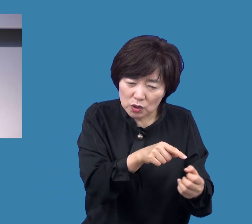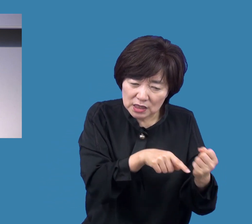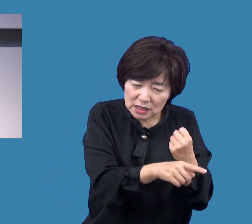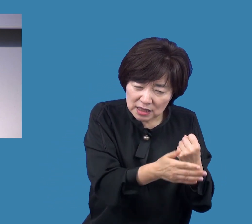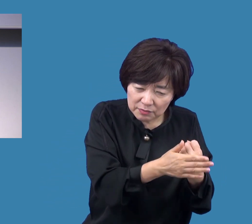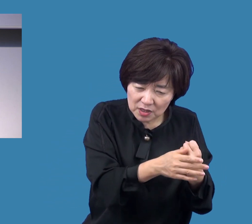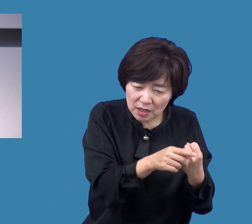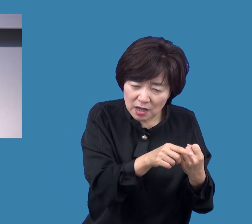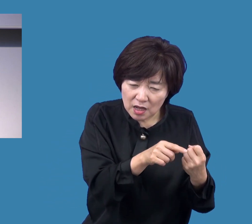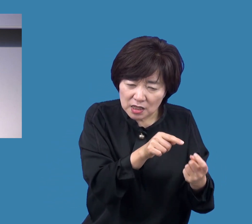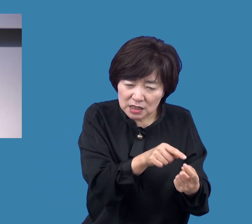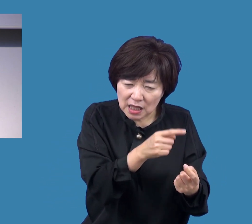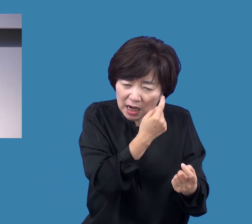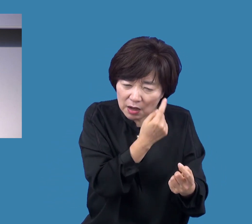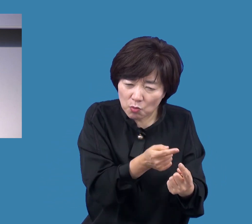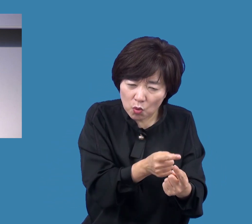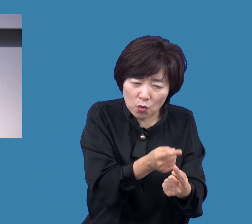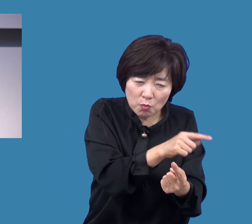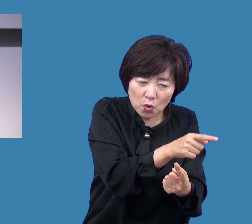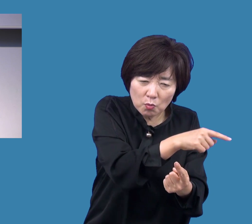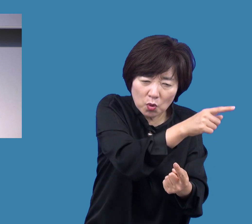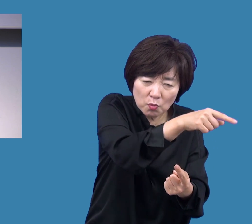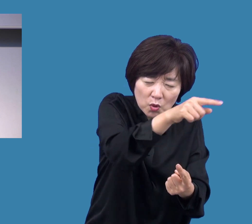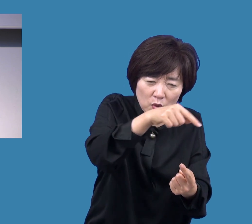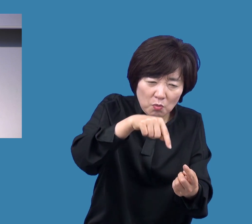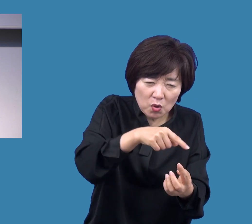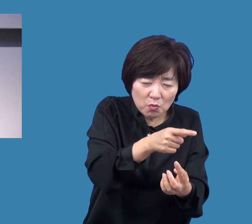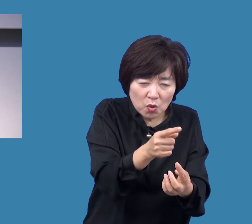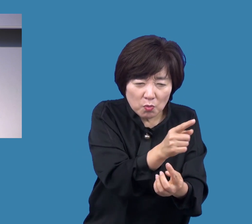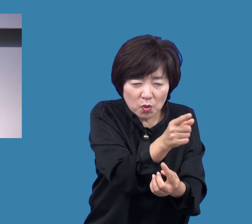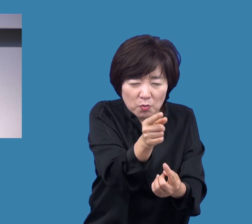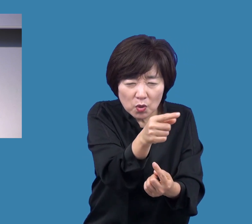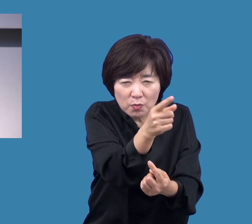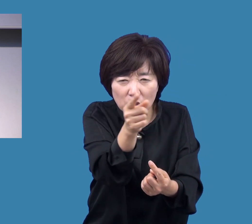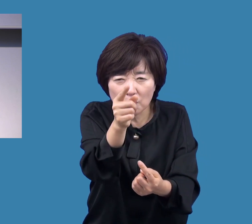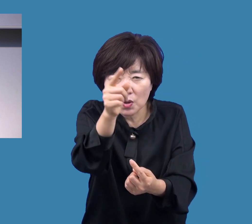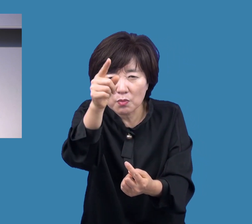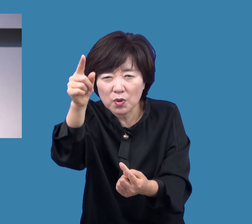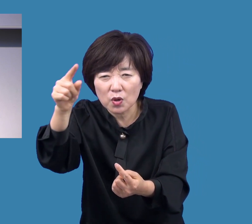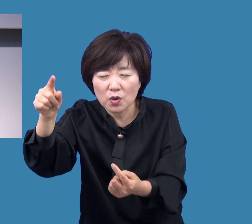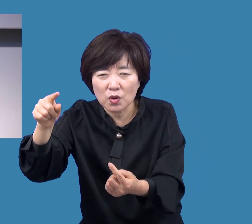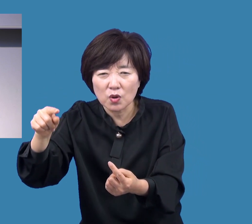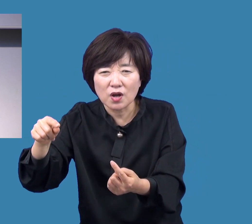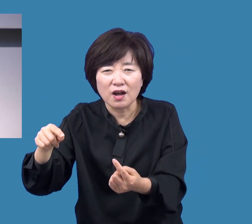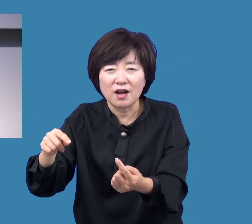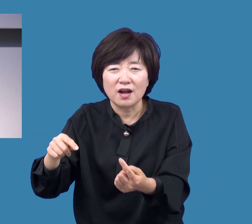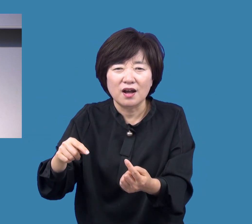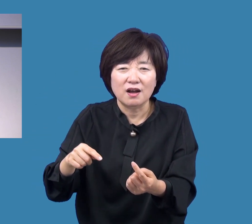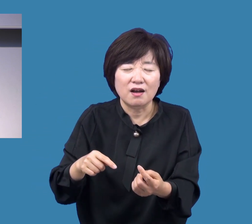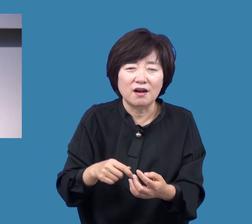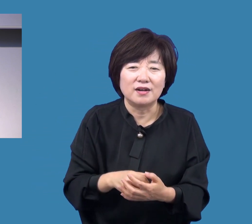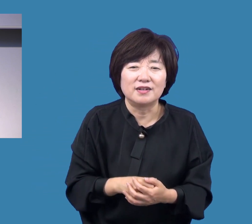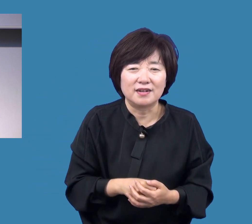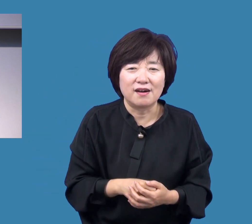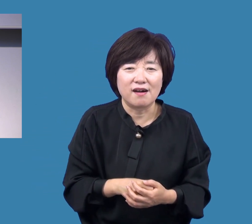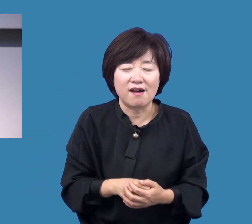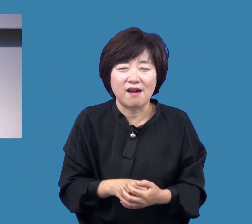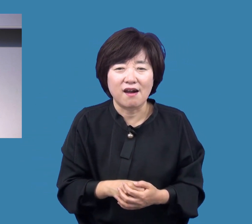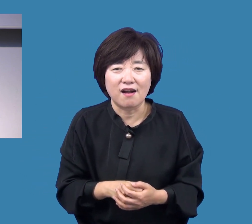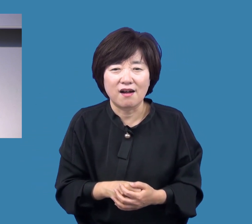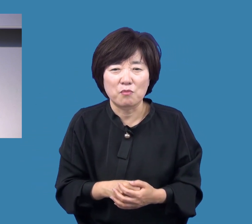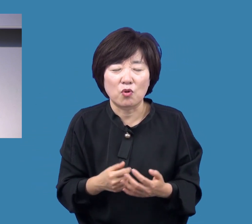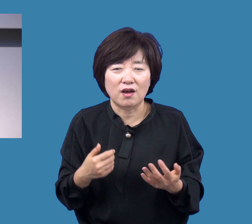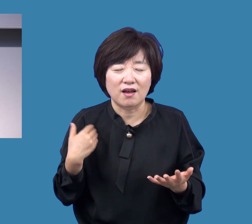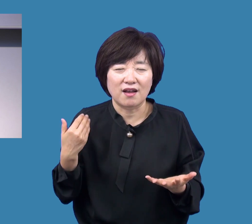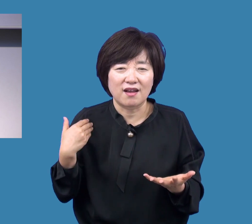그럼 그 생각은 어디서 온 거지? 요래서 그랬구나. 그 다음은 뭐지? 이래서 그랬구나. 그럼 그 다음은 뭐지?